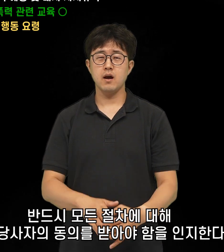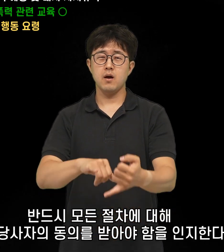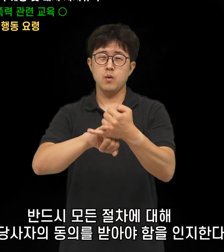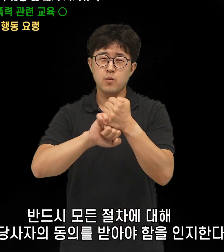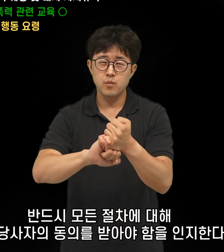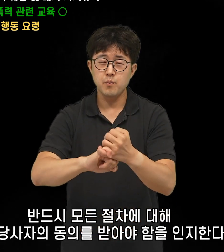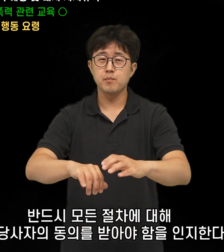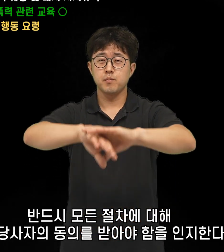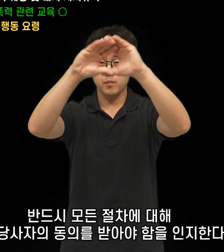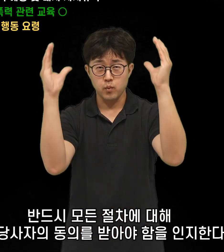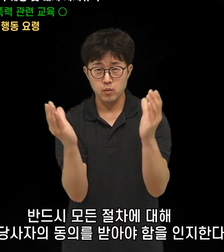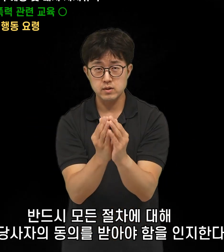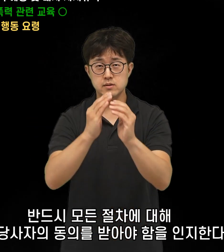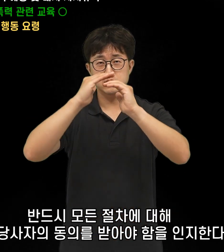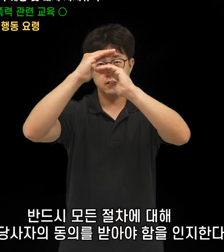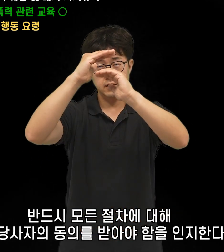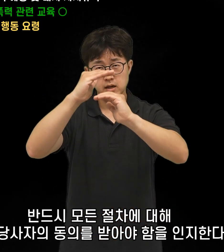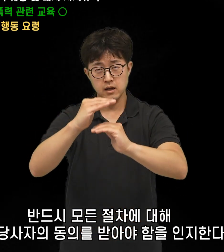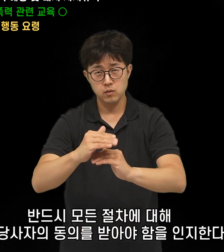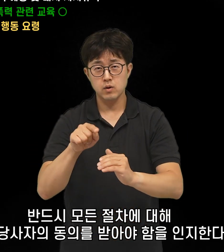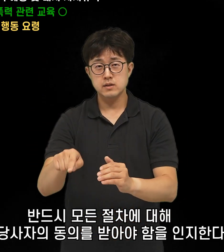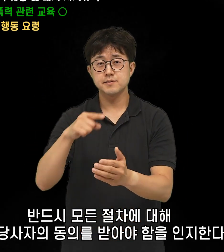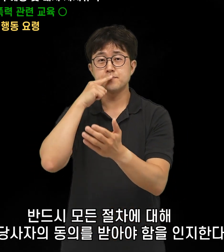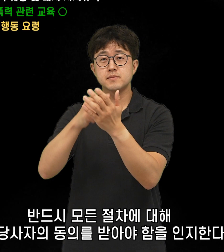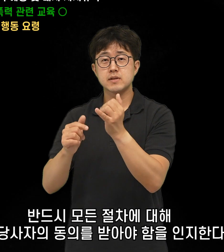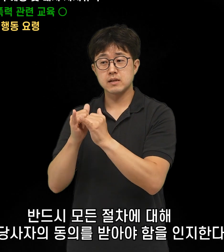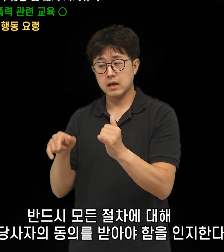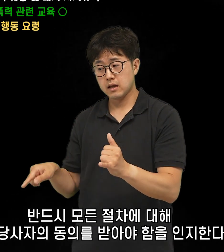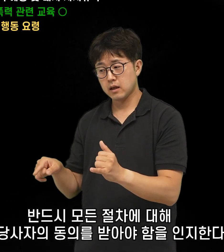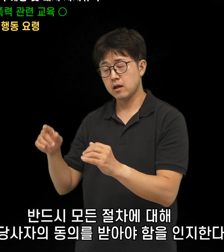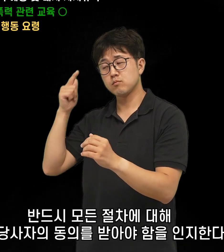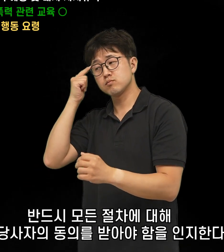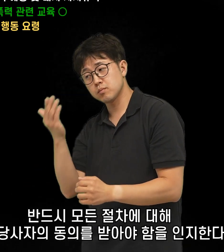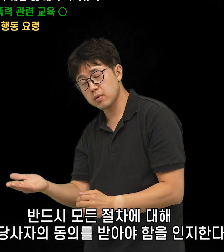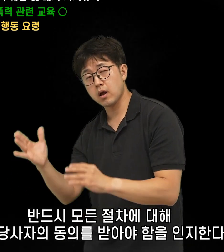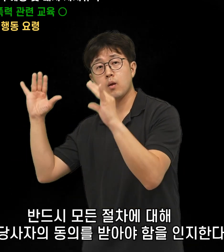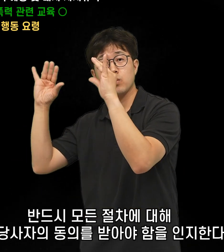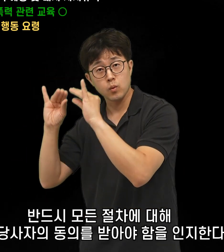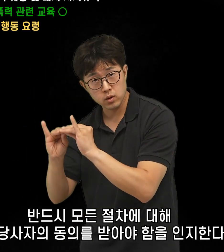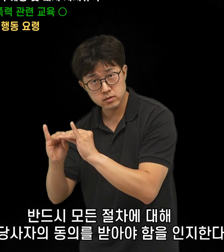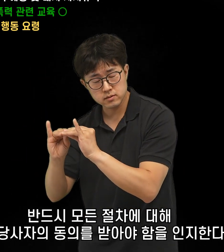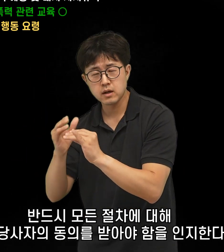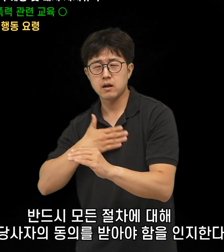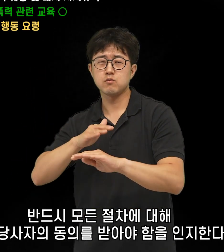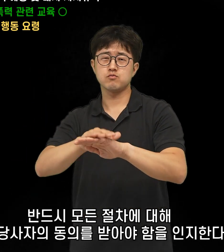모든 절차에 대해 피해 당사자의 동의를 받아야 함을 인지한다.